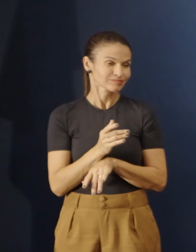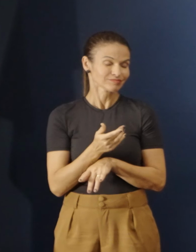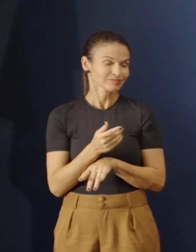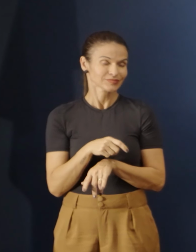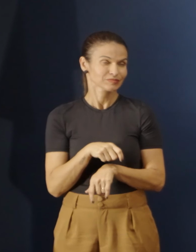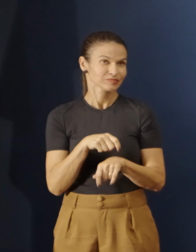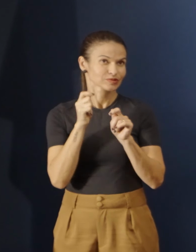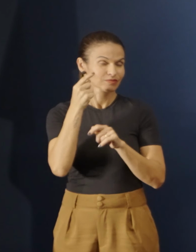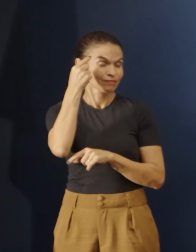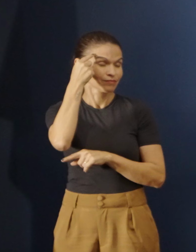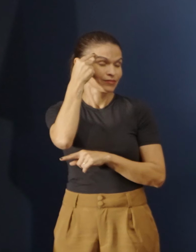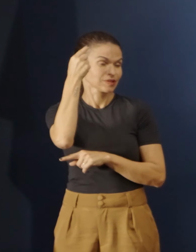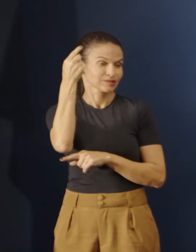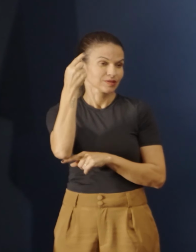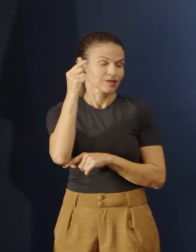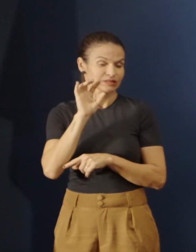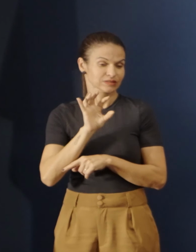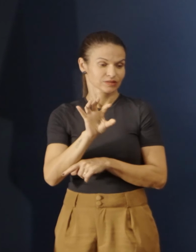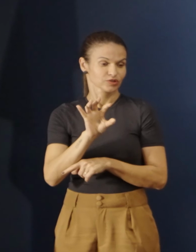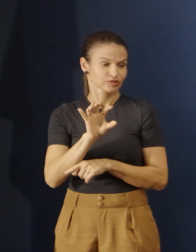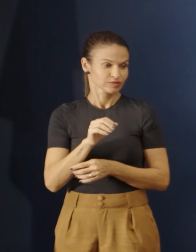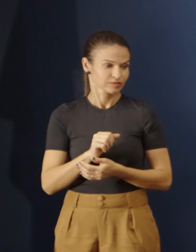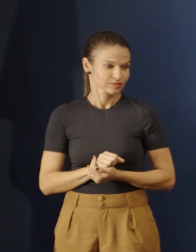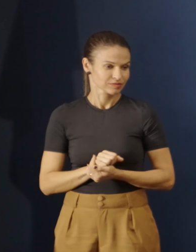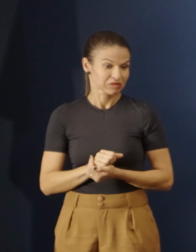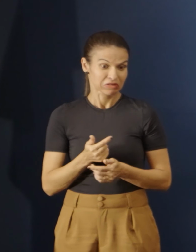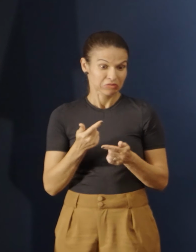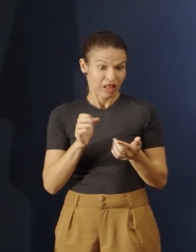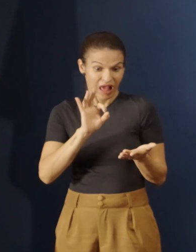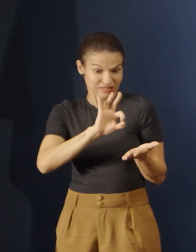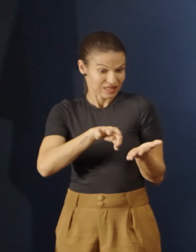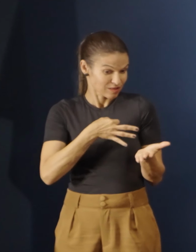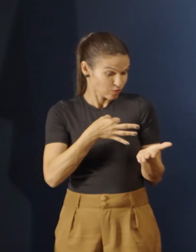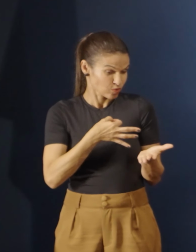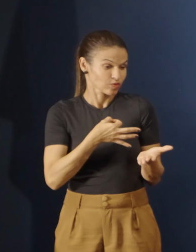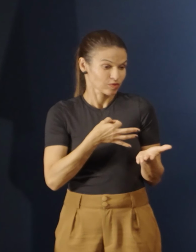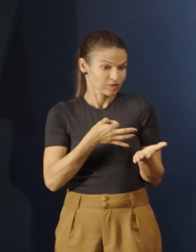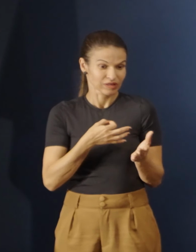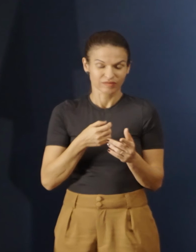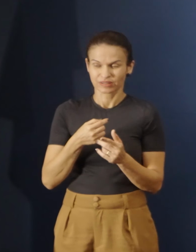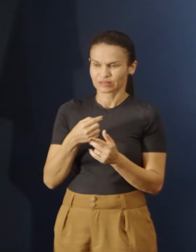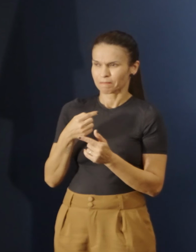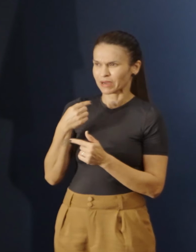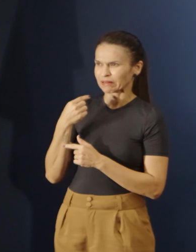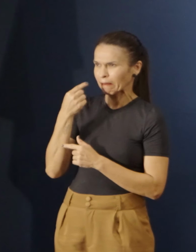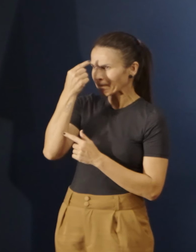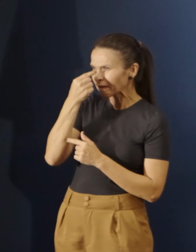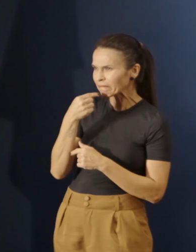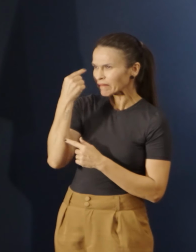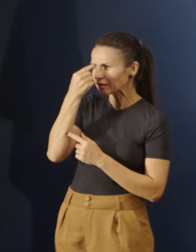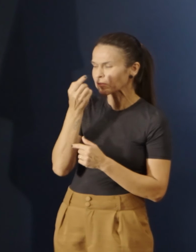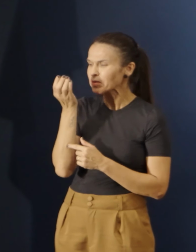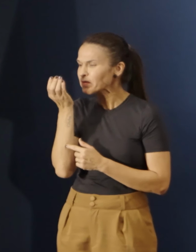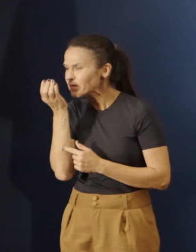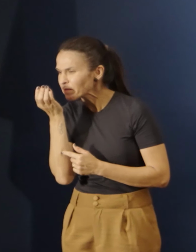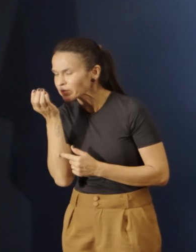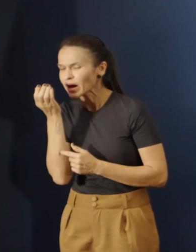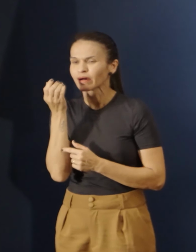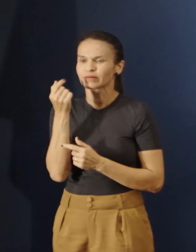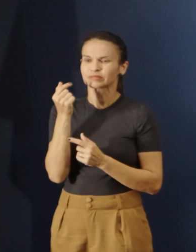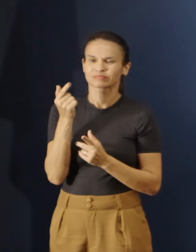como pensar nesse sentido. Não deixa nem assinatura, né? E não deixa nem assinatura. Você manda carinha, manda áudio, manda não sei o quê, manda